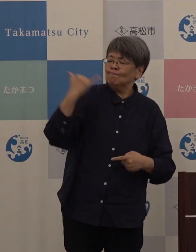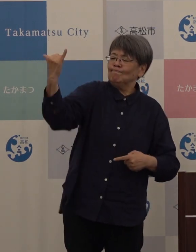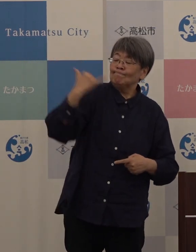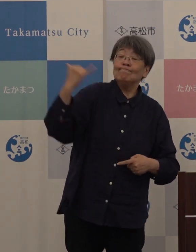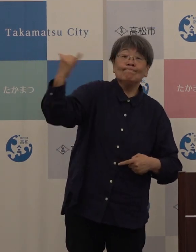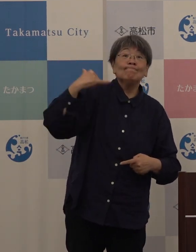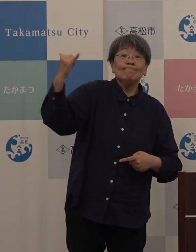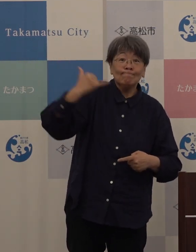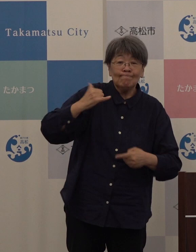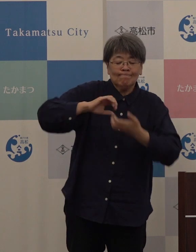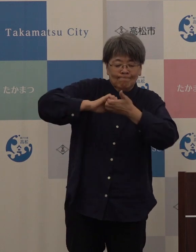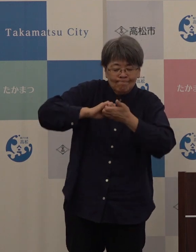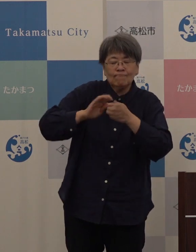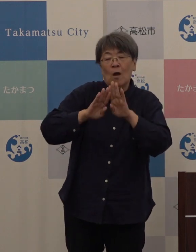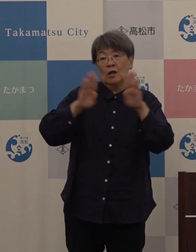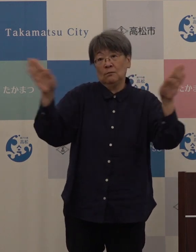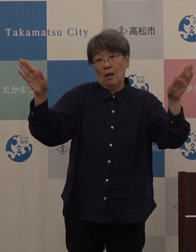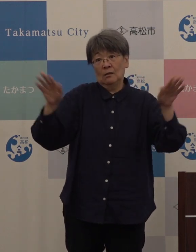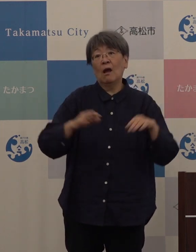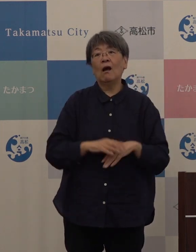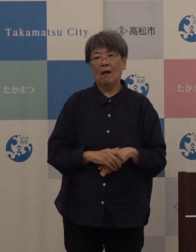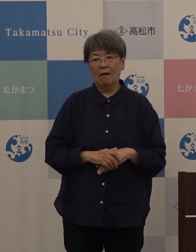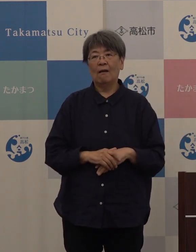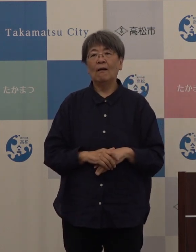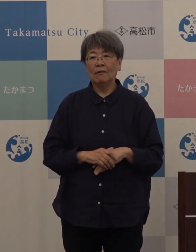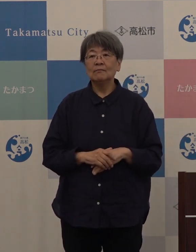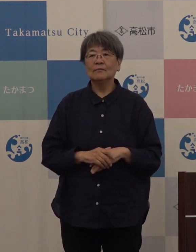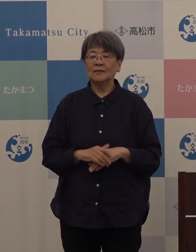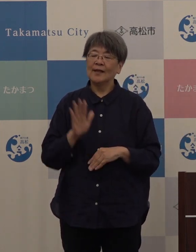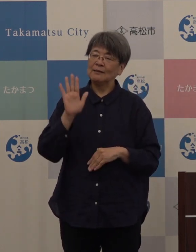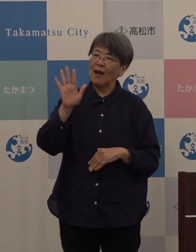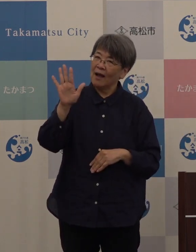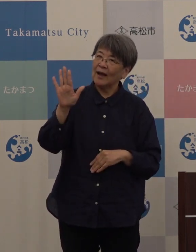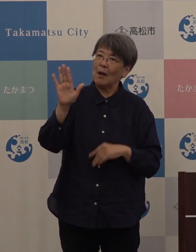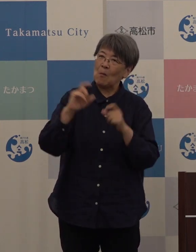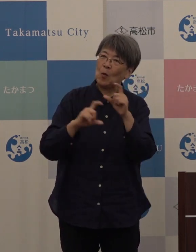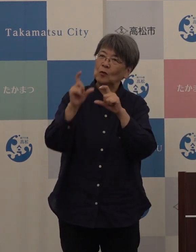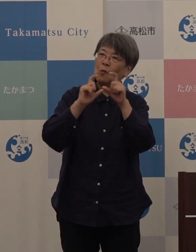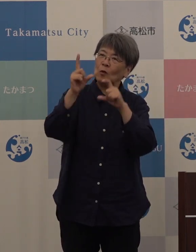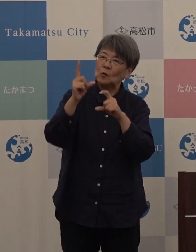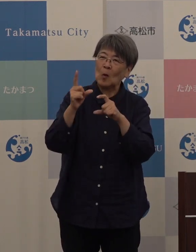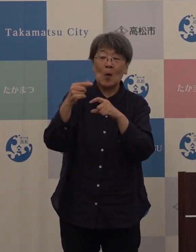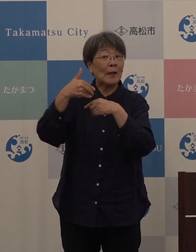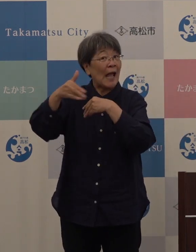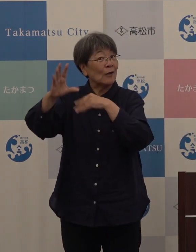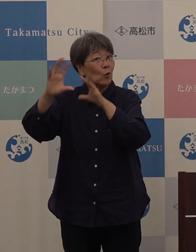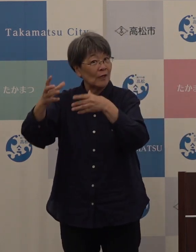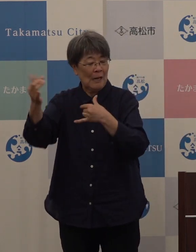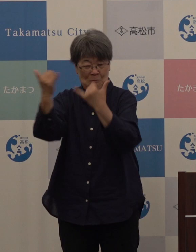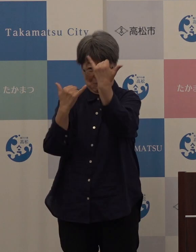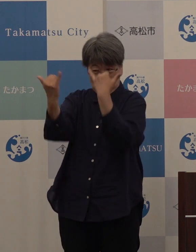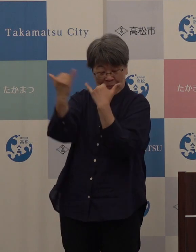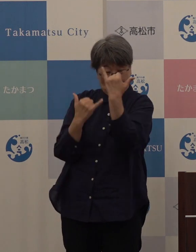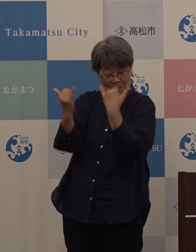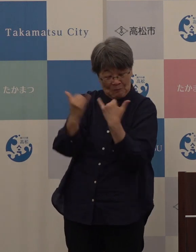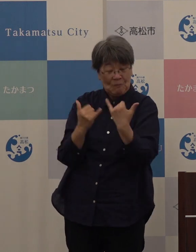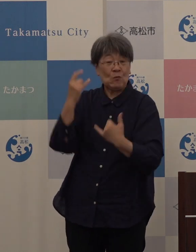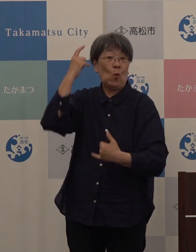これにより回復傾向にありますインバウンド需要がさらに加速化して伸びることが見込まれておるところでござい